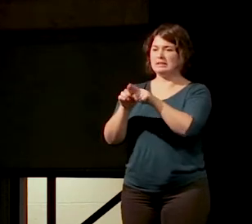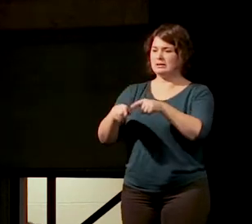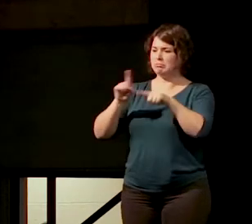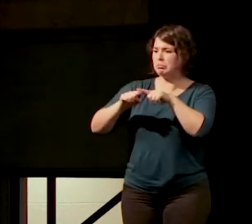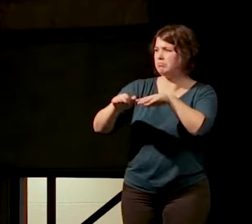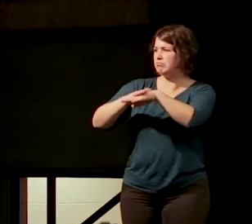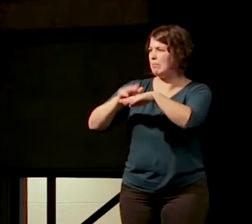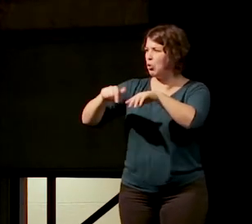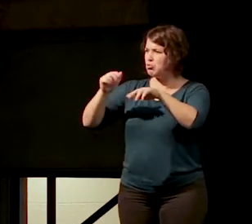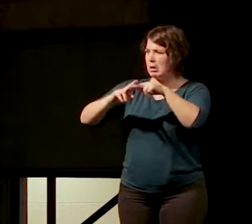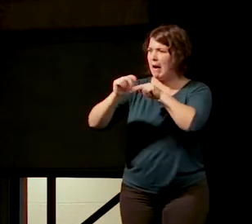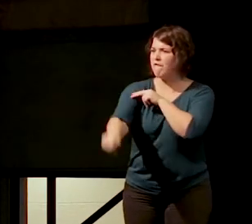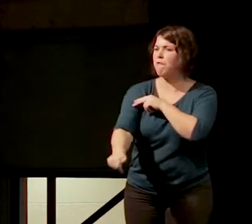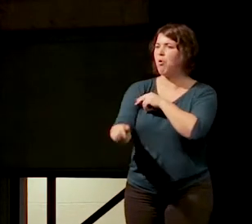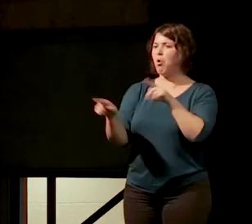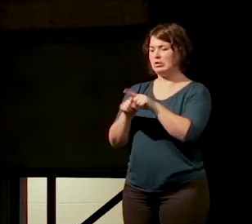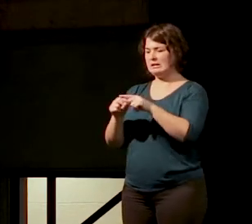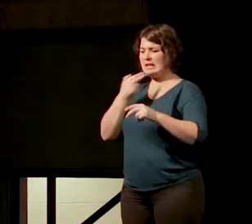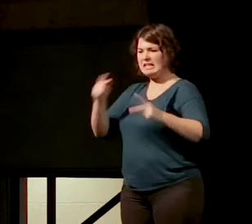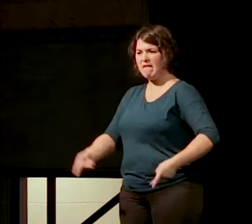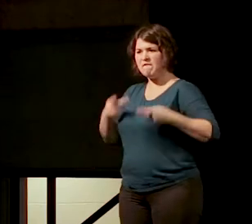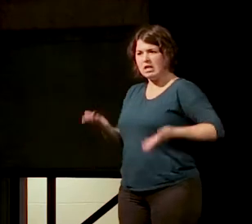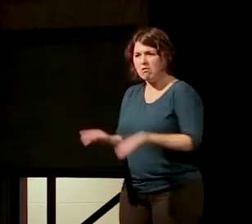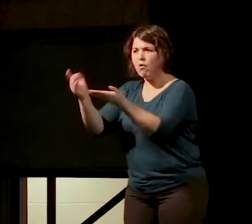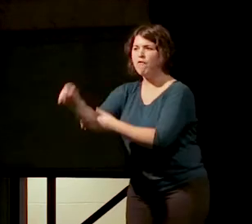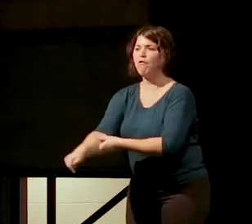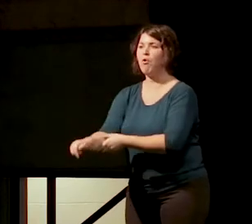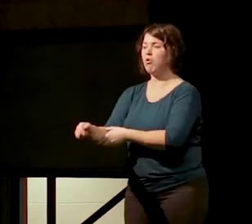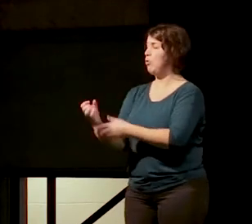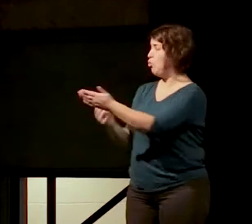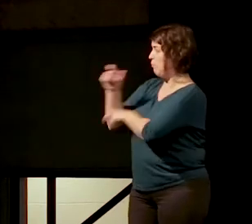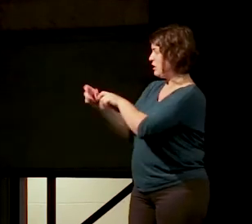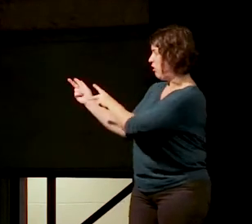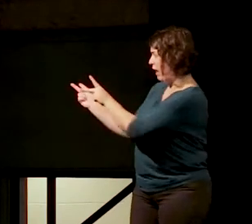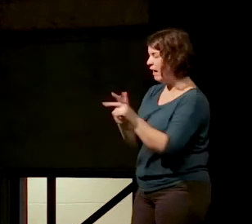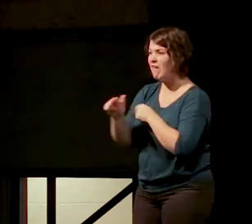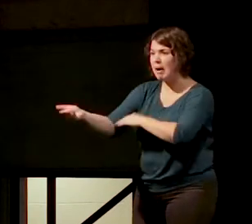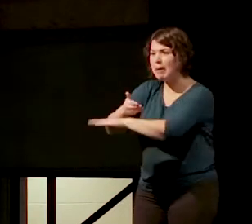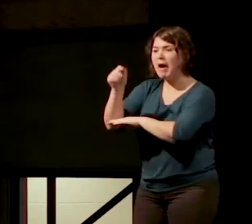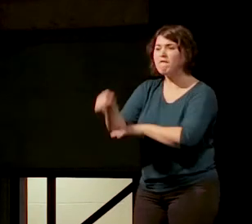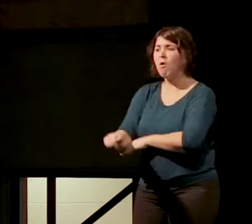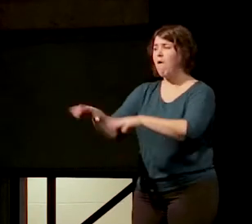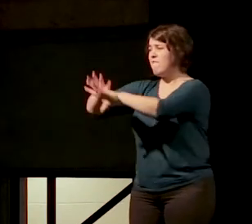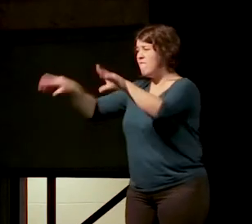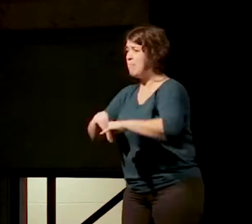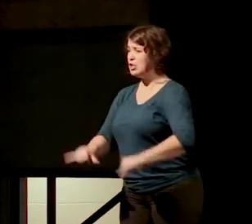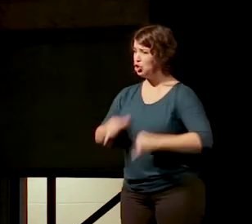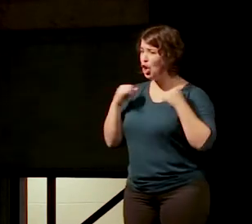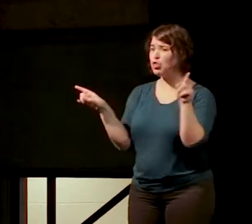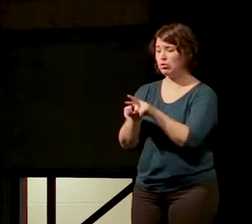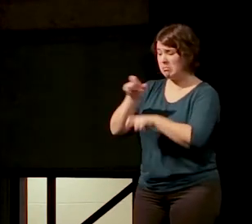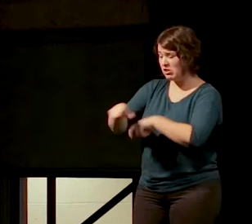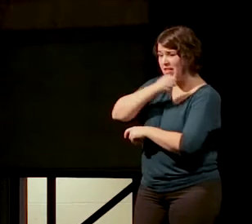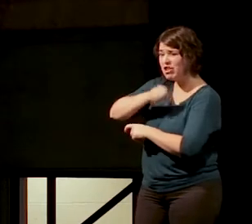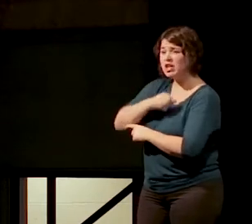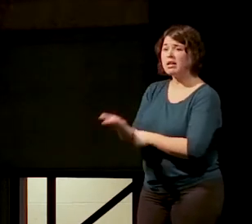politiques, d'accentuer la qualité de vie, de préparer l'arrivée d'une nouvelle population, de familles, de jeunes, mais aussi de moins